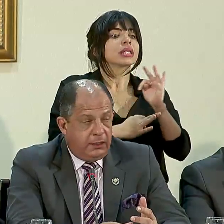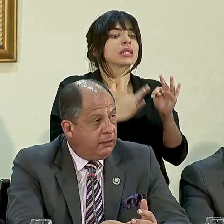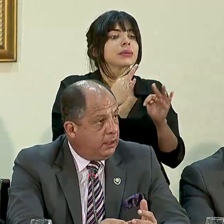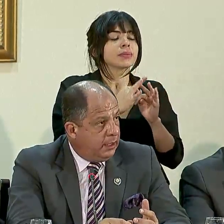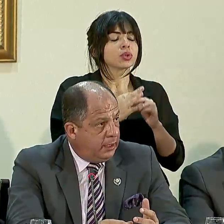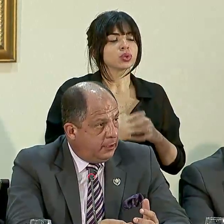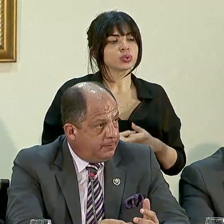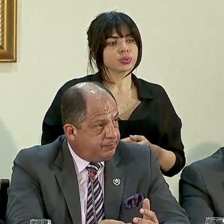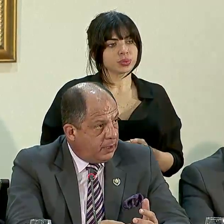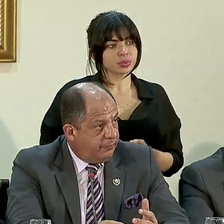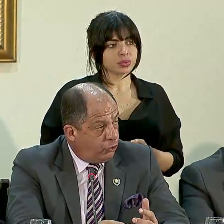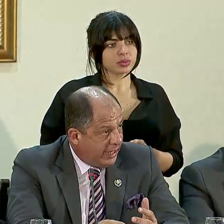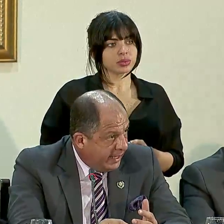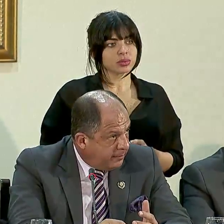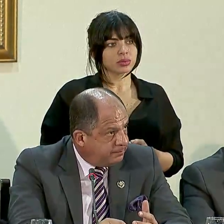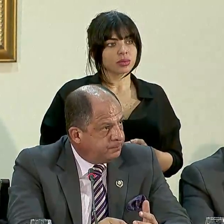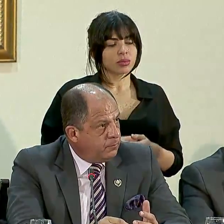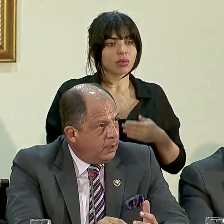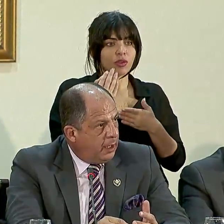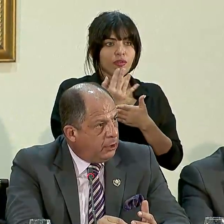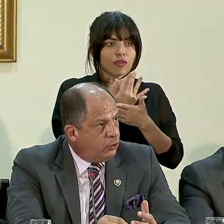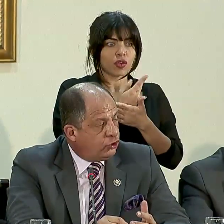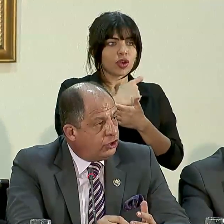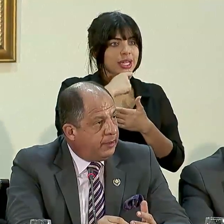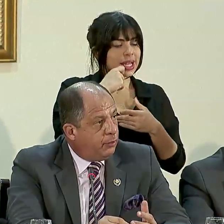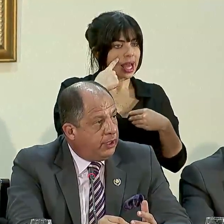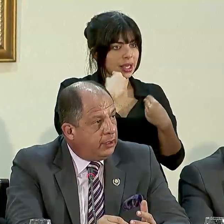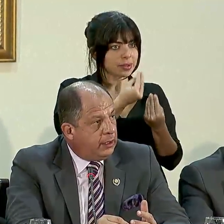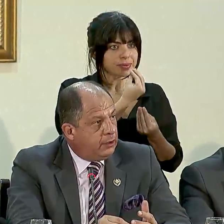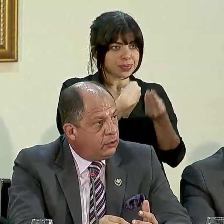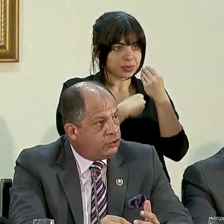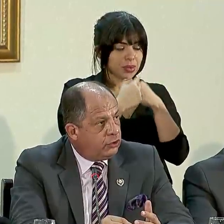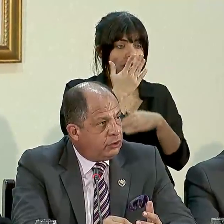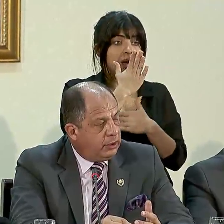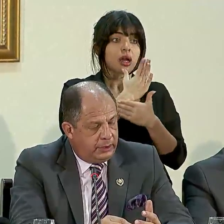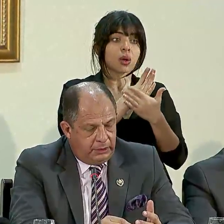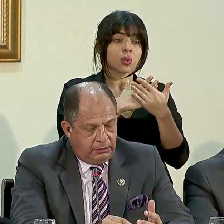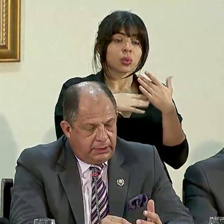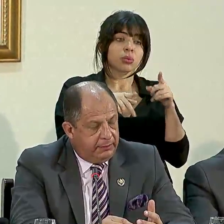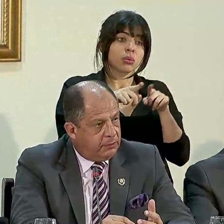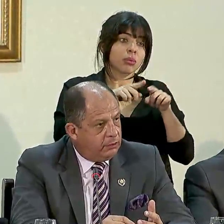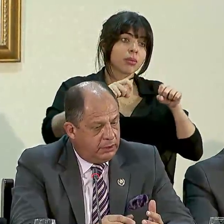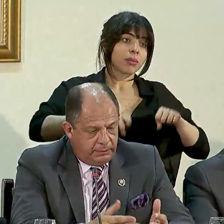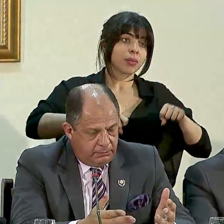de forraje, algunos que pueden incluso